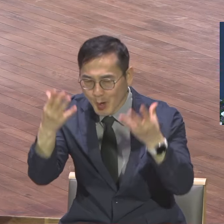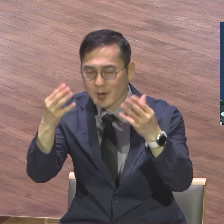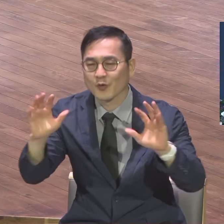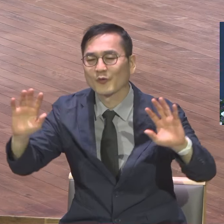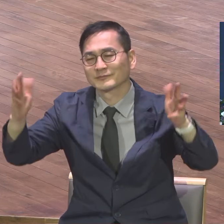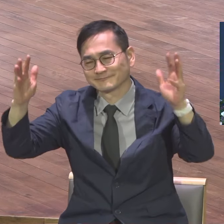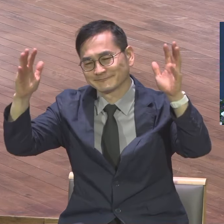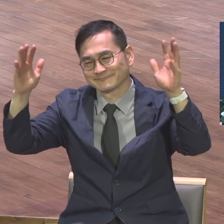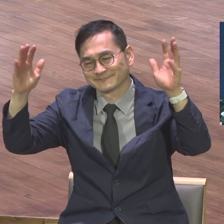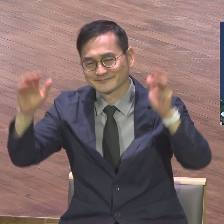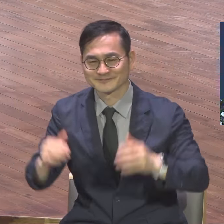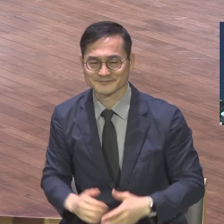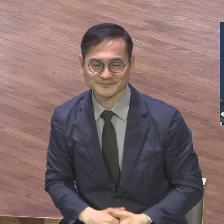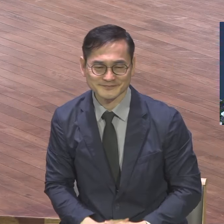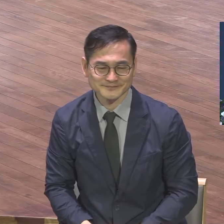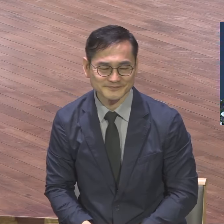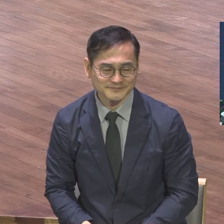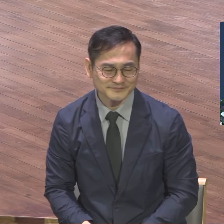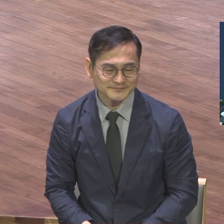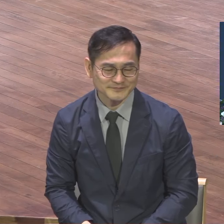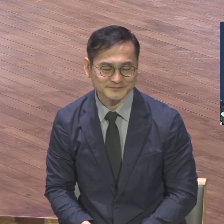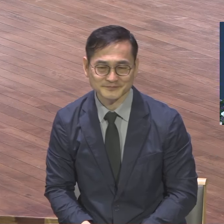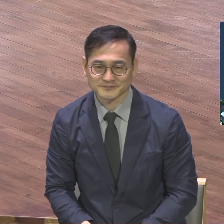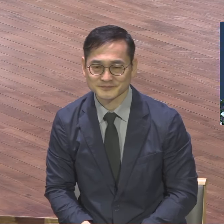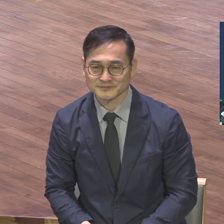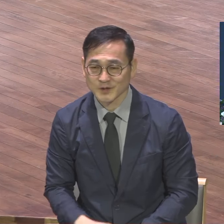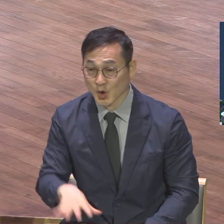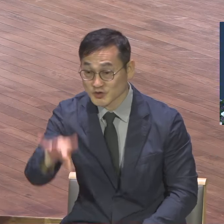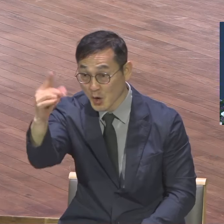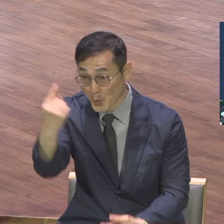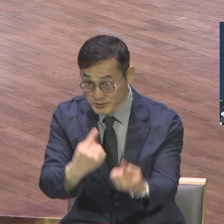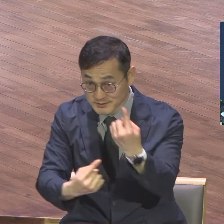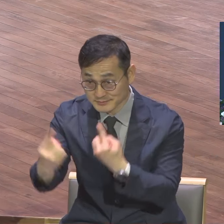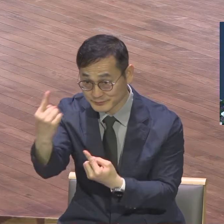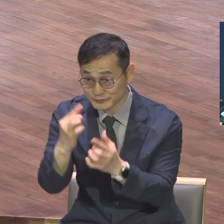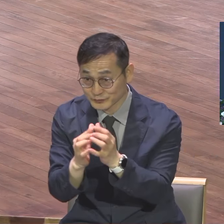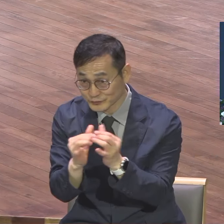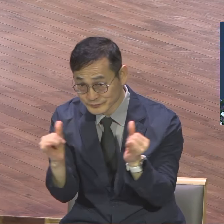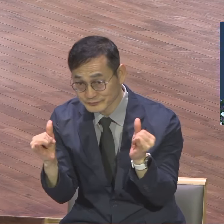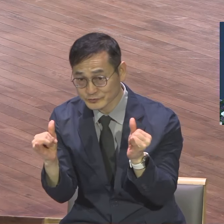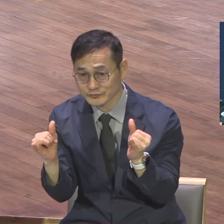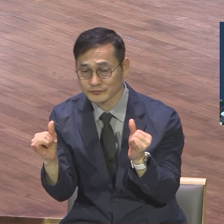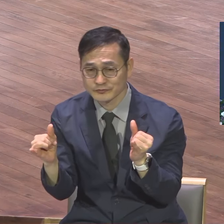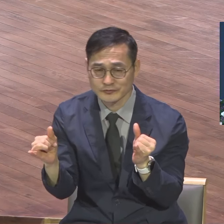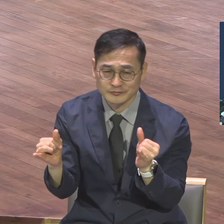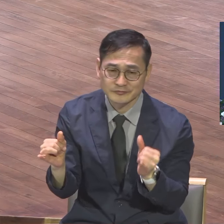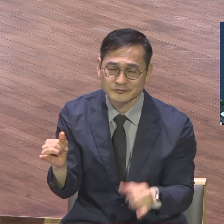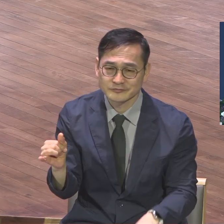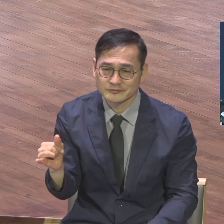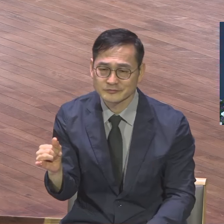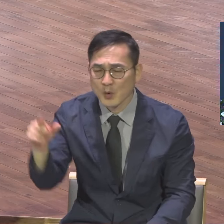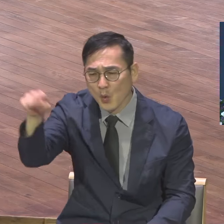환영합니다. 오늘 오신 새가족들 다양한 이유로 오셨을 거예요.